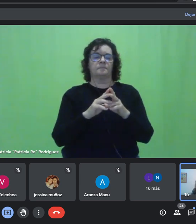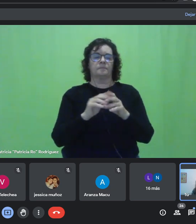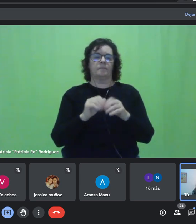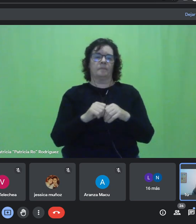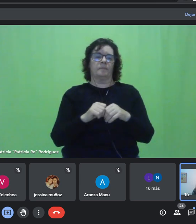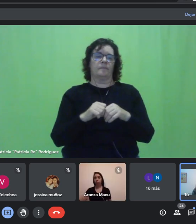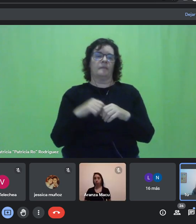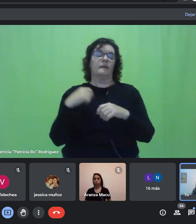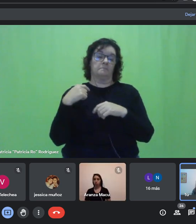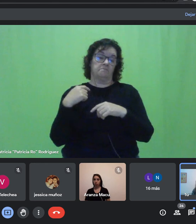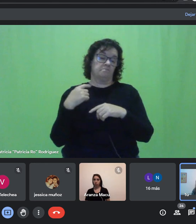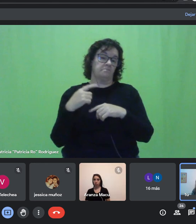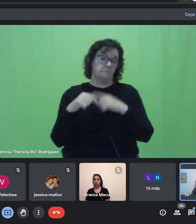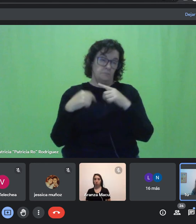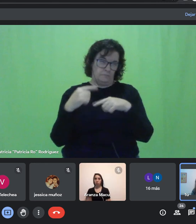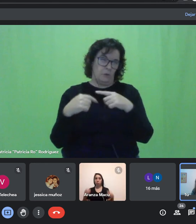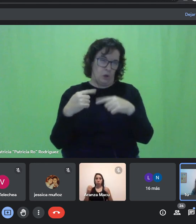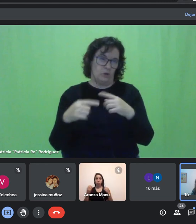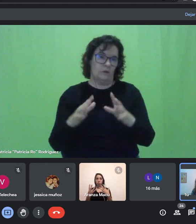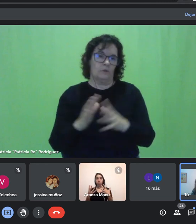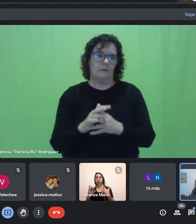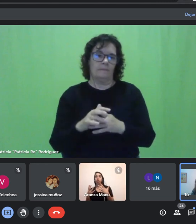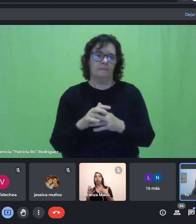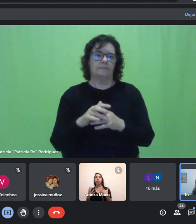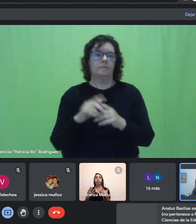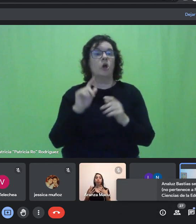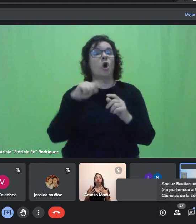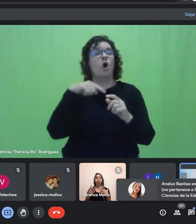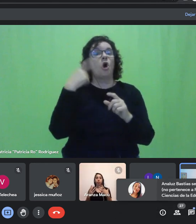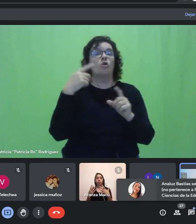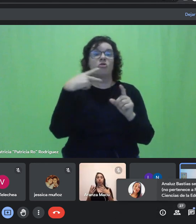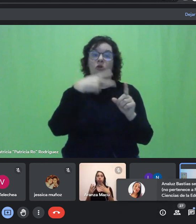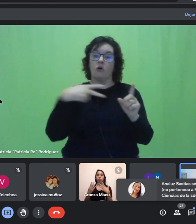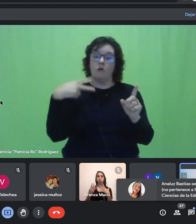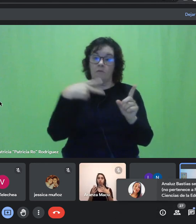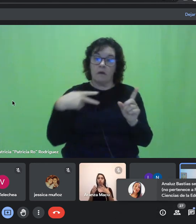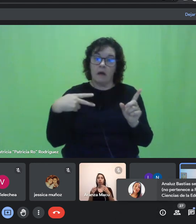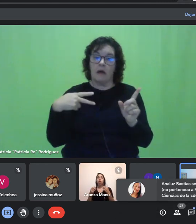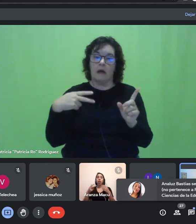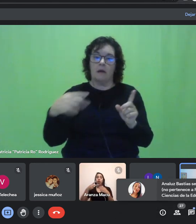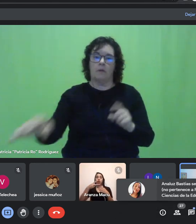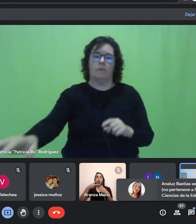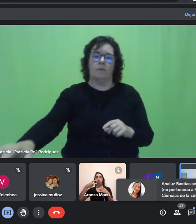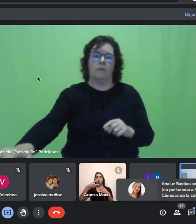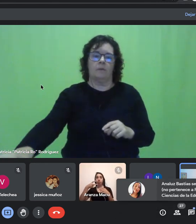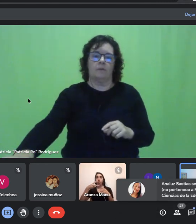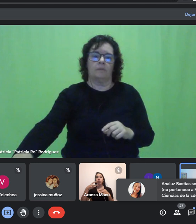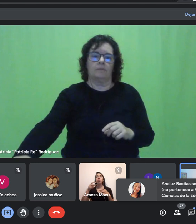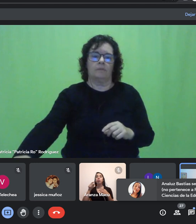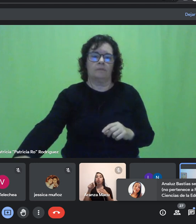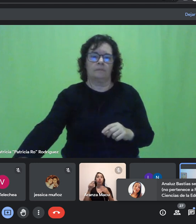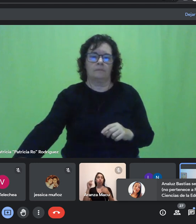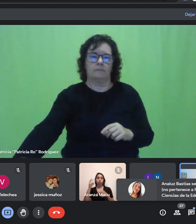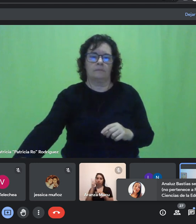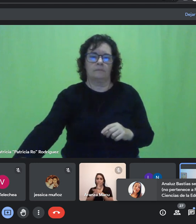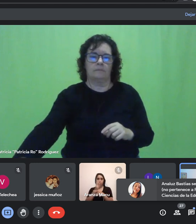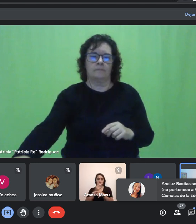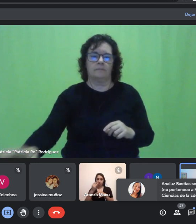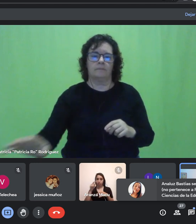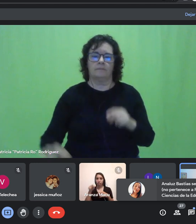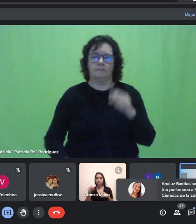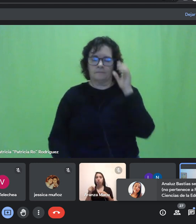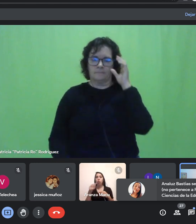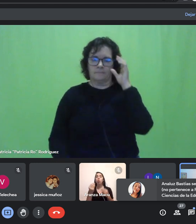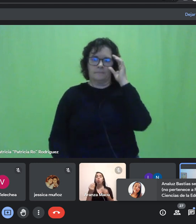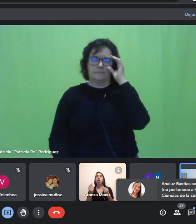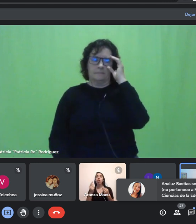Bien. El otro verbo que siempre encontramos es el verbo to be,